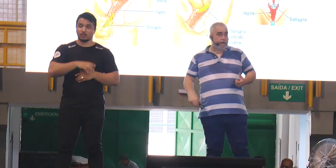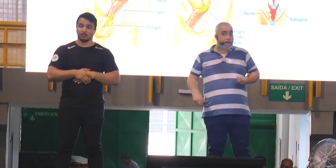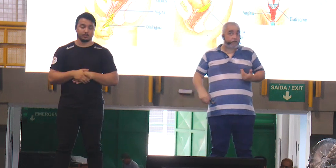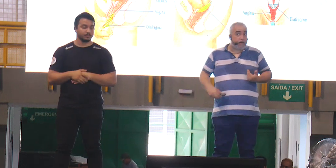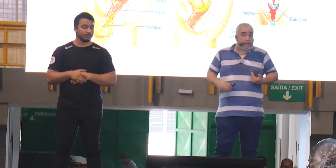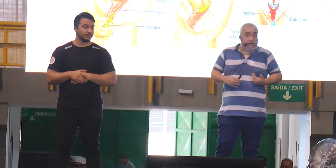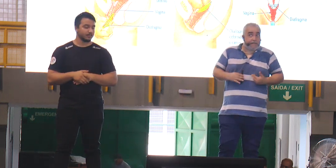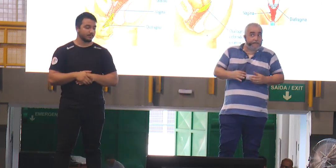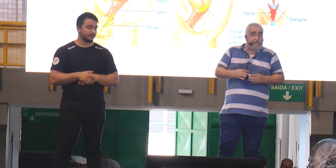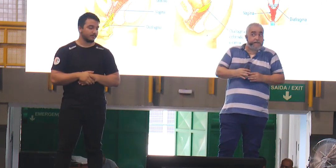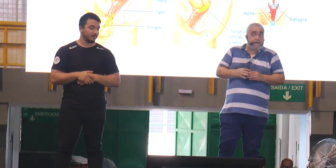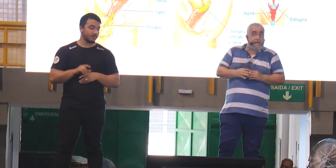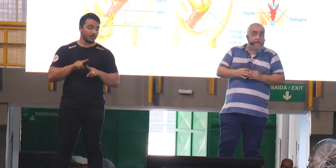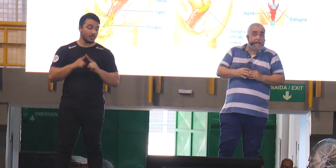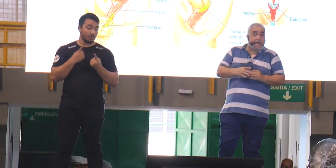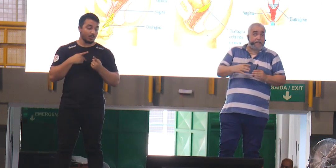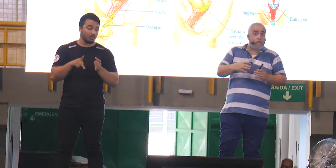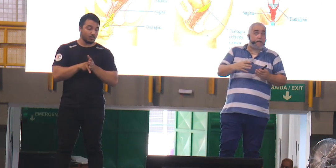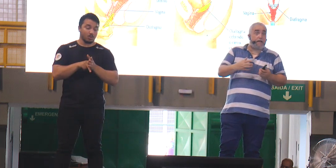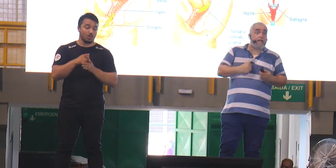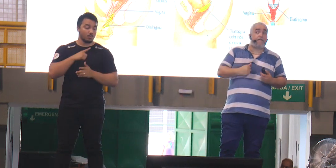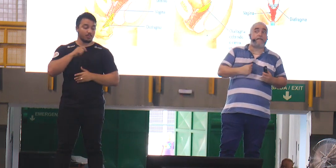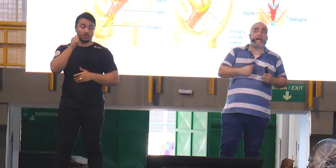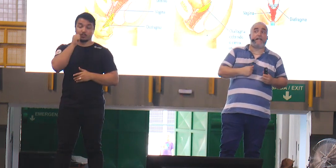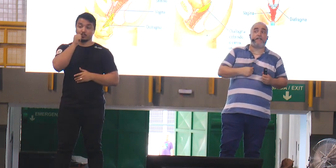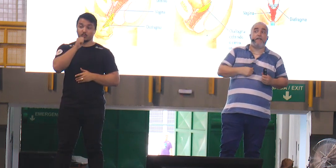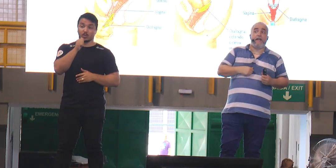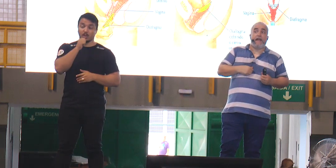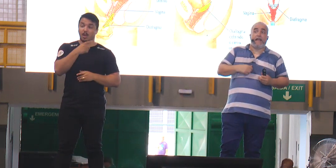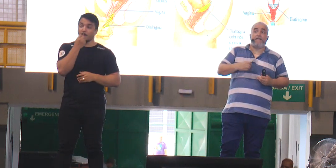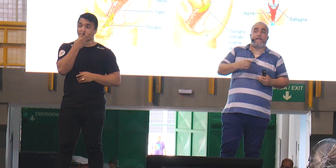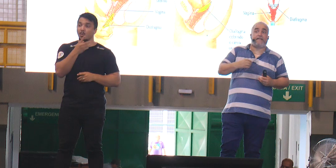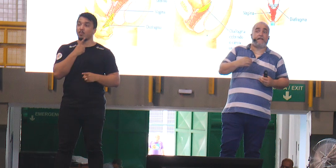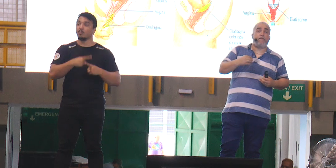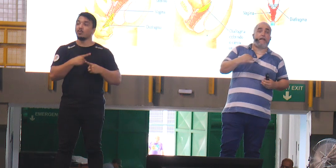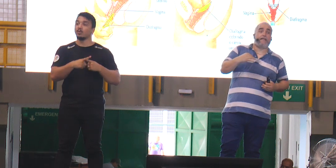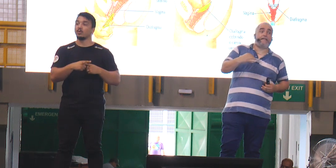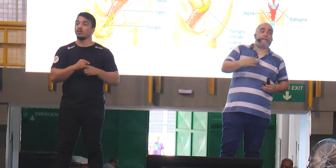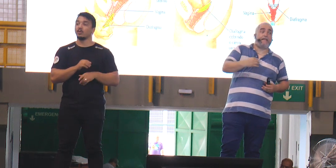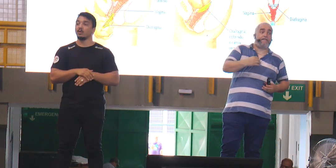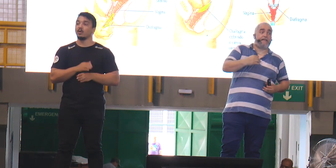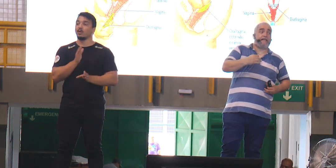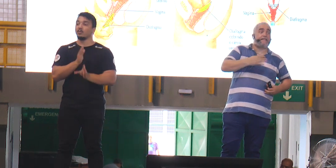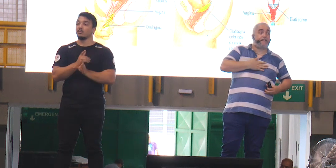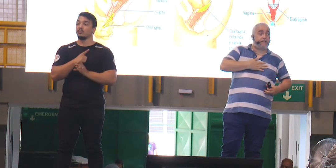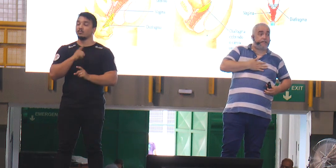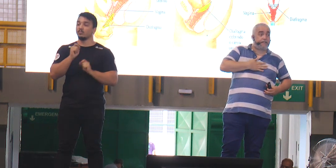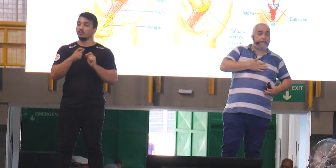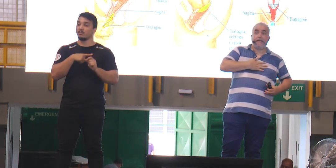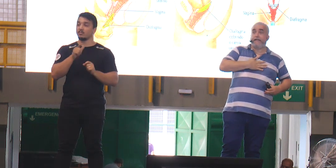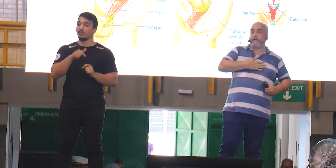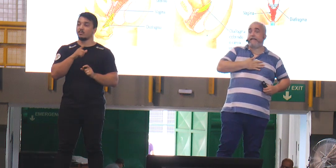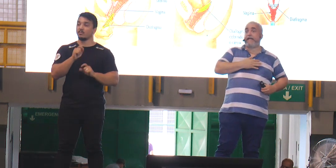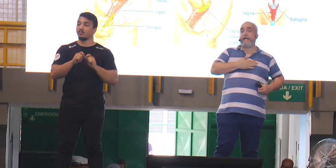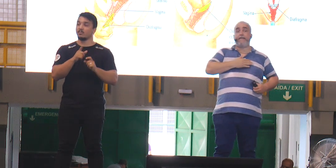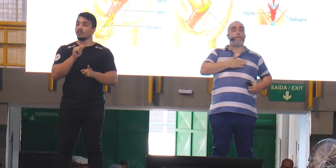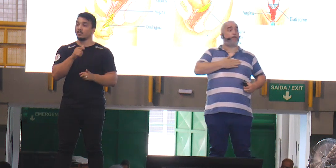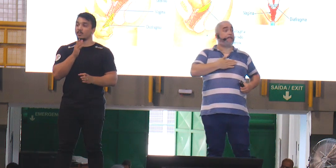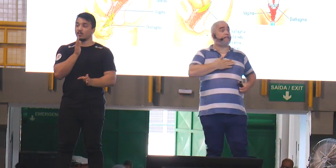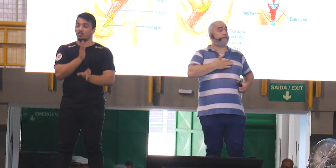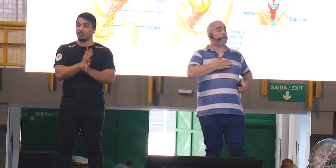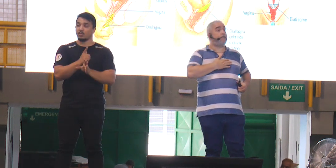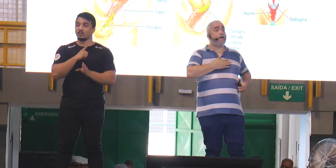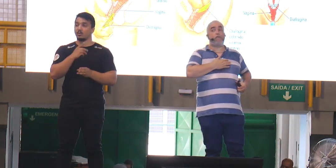certo? Mas só que a camisinha feminina, ela tem uma grande vantagem. Ela faz que a mulher decidisse se quer